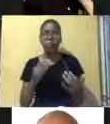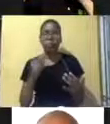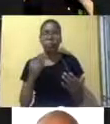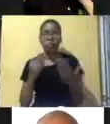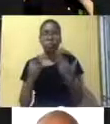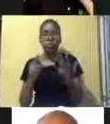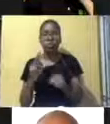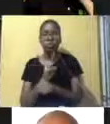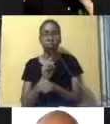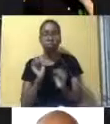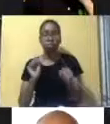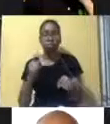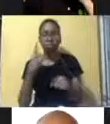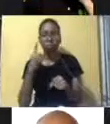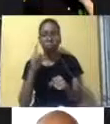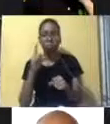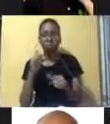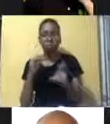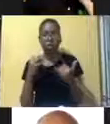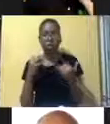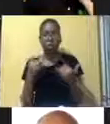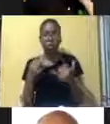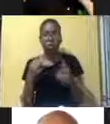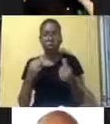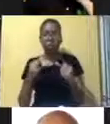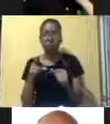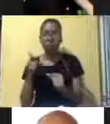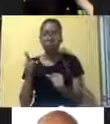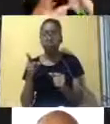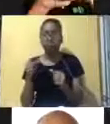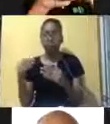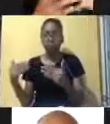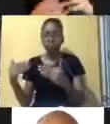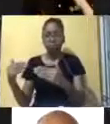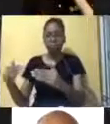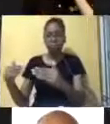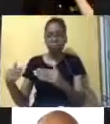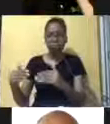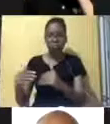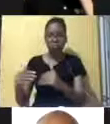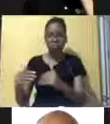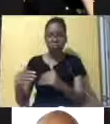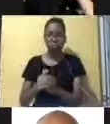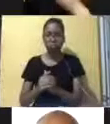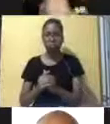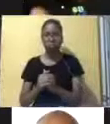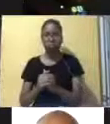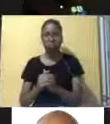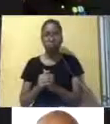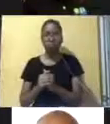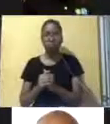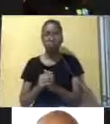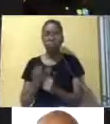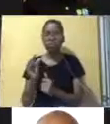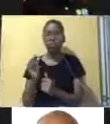Alisa. Ok, perfecto. Sí, sí. Es un poco de lo que he dicho en sentido general. La guardamos para la